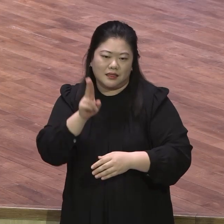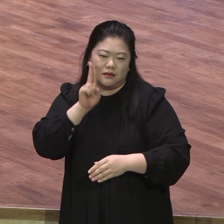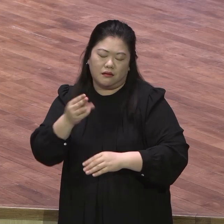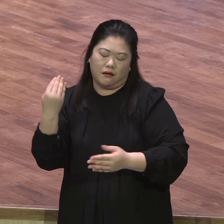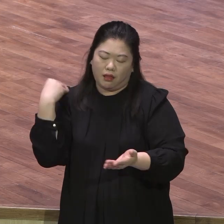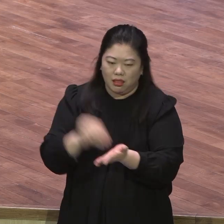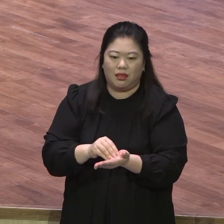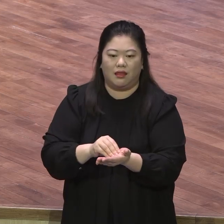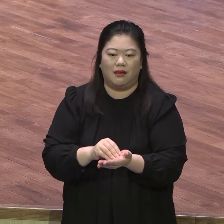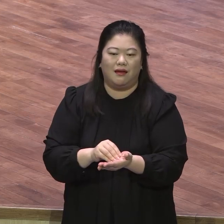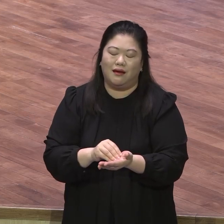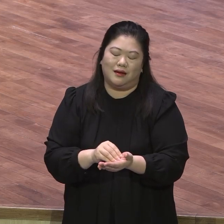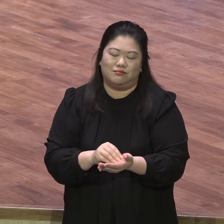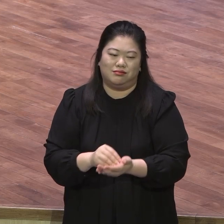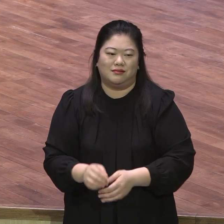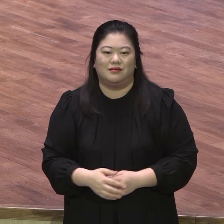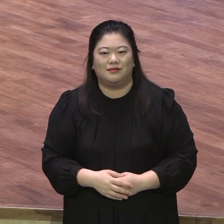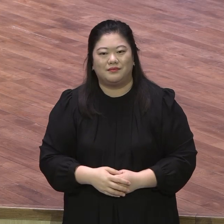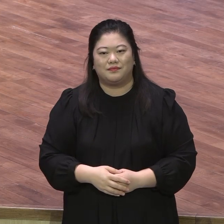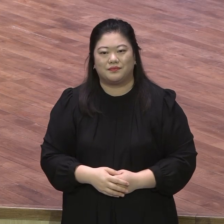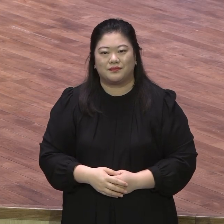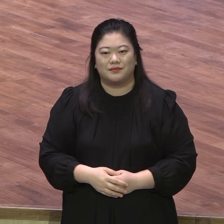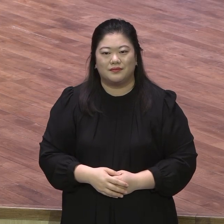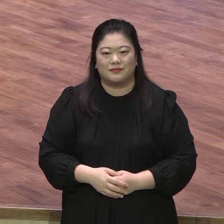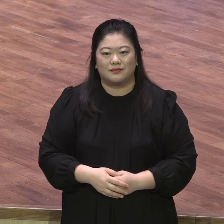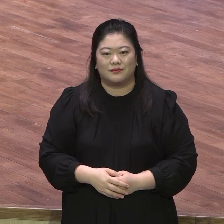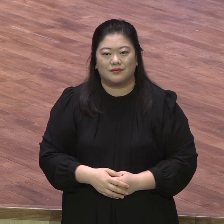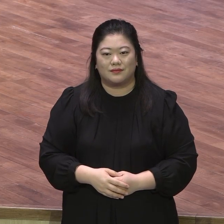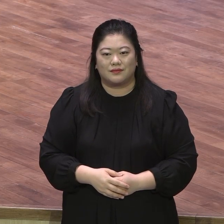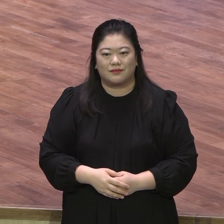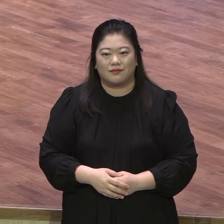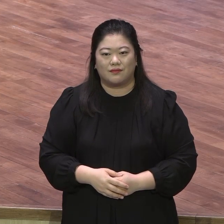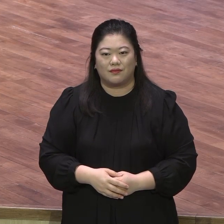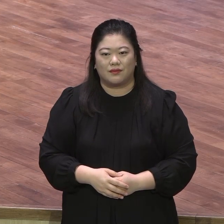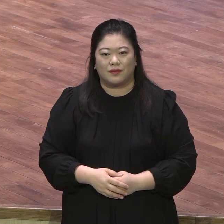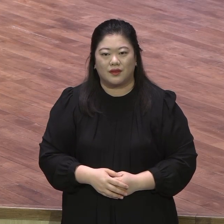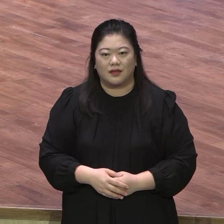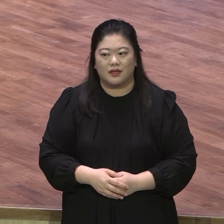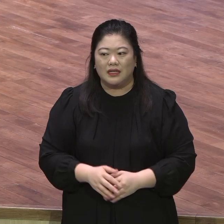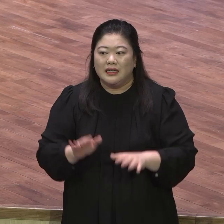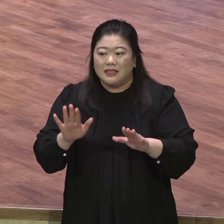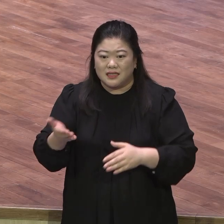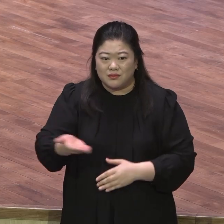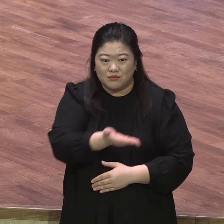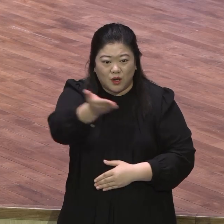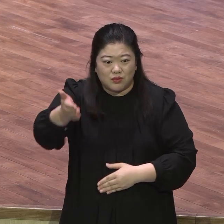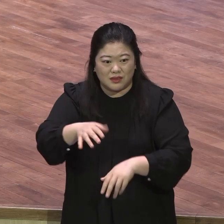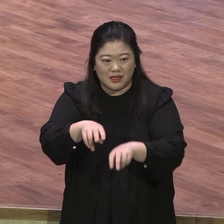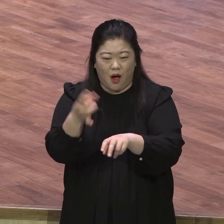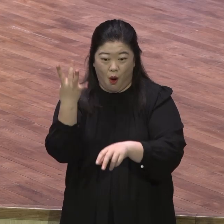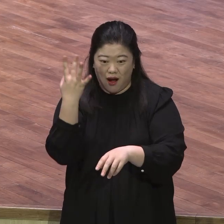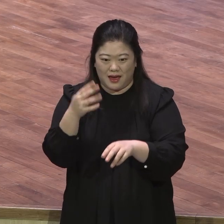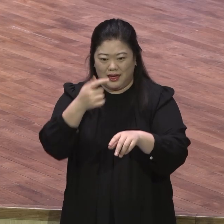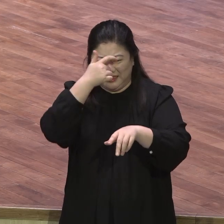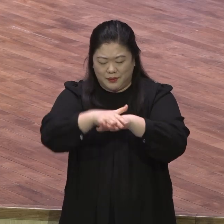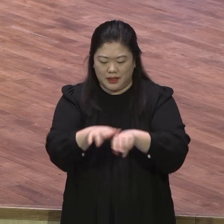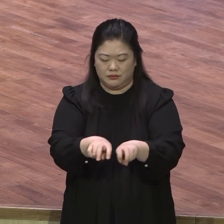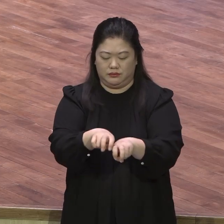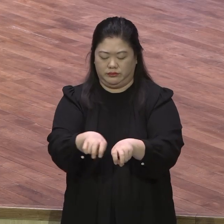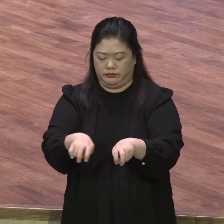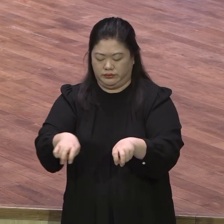달가운 표현이 아닙니다. 코로나19 발열 확산을 막기 위해서 그렇게 이 말을